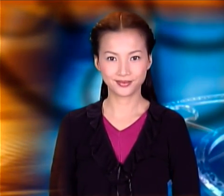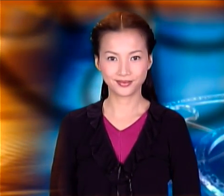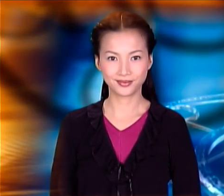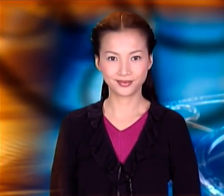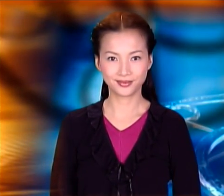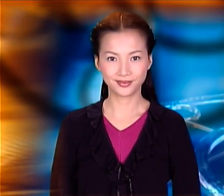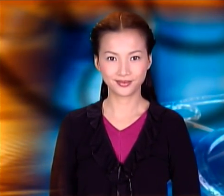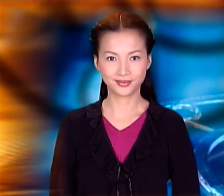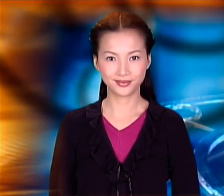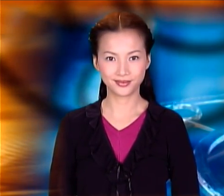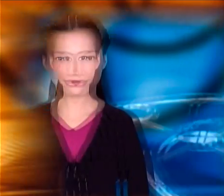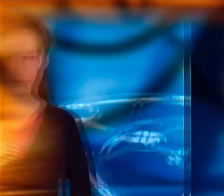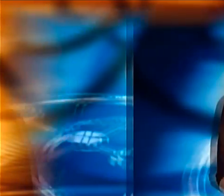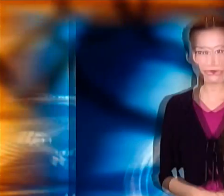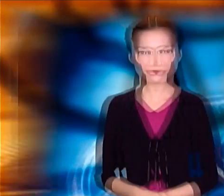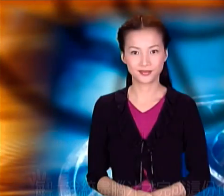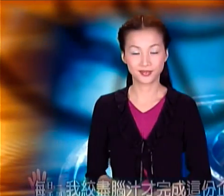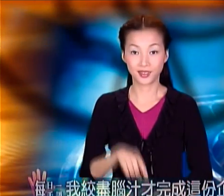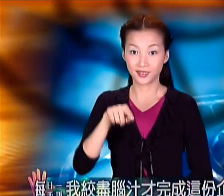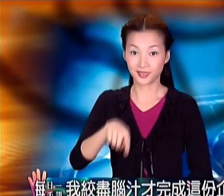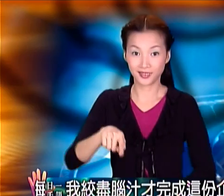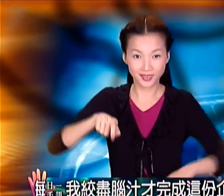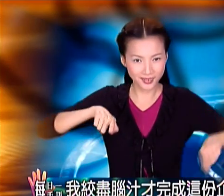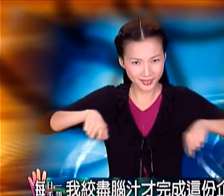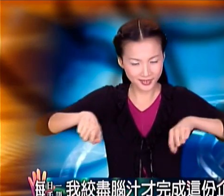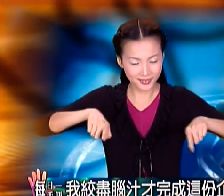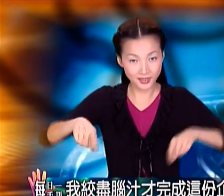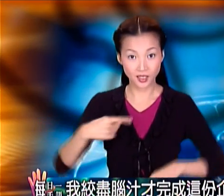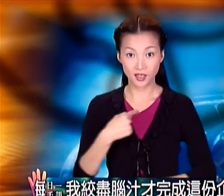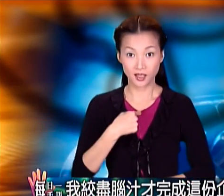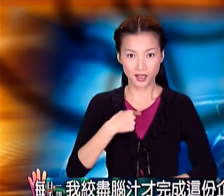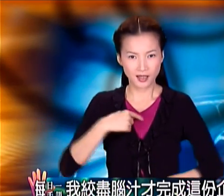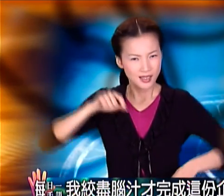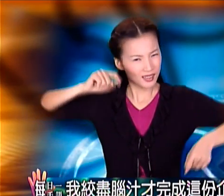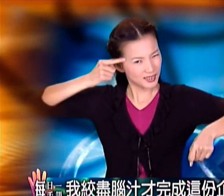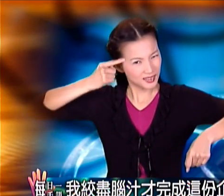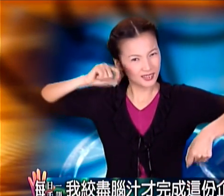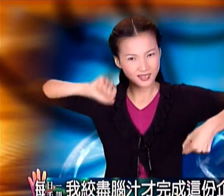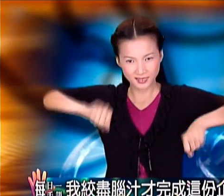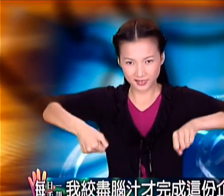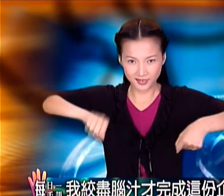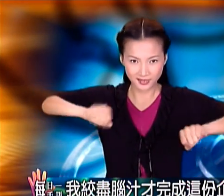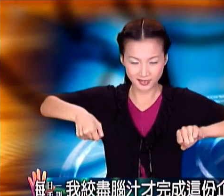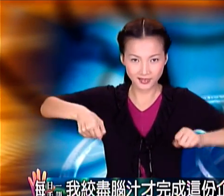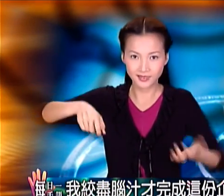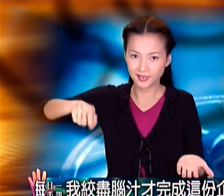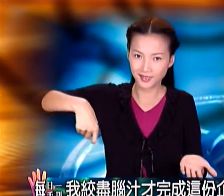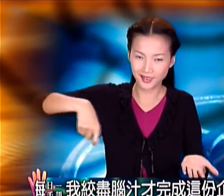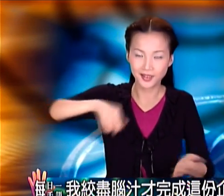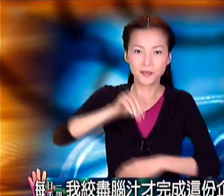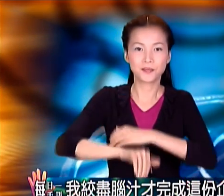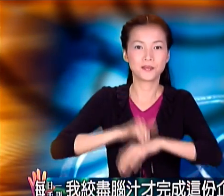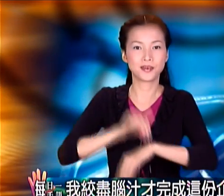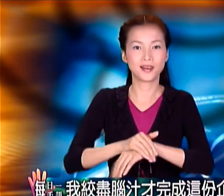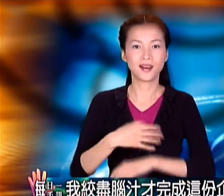很有趣呢？我绞尽脑汁才完成这份企划案。